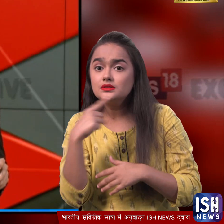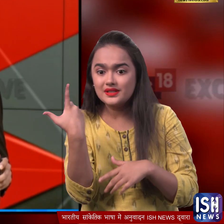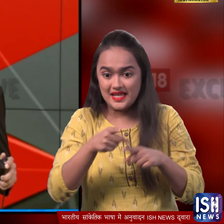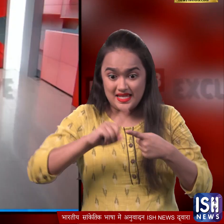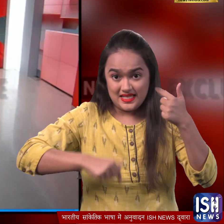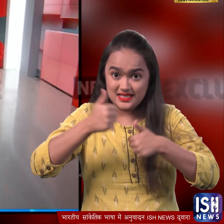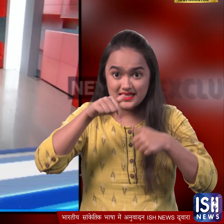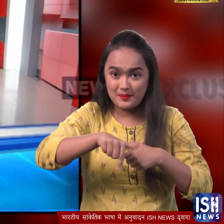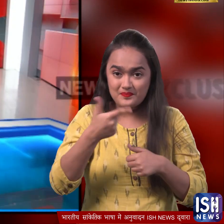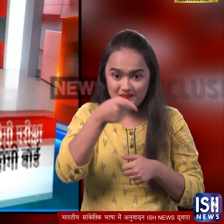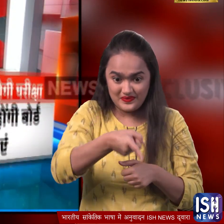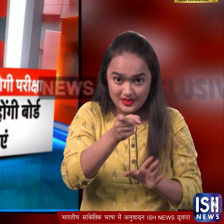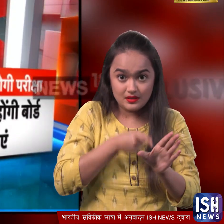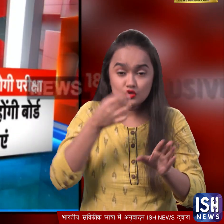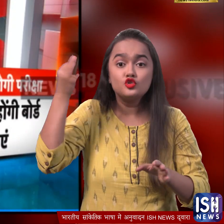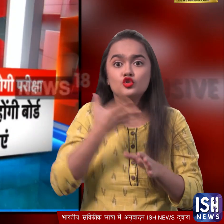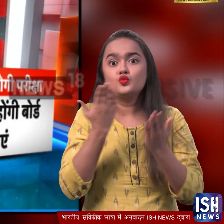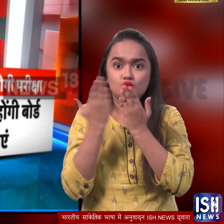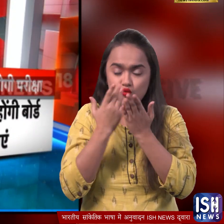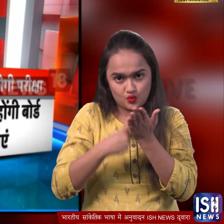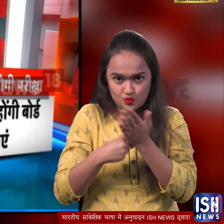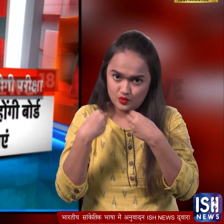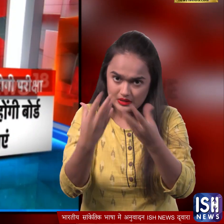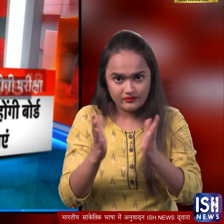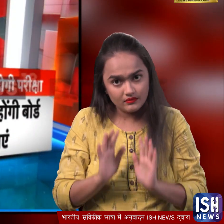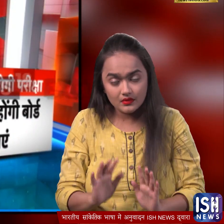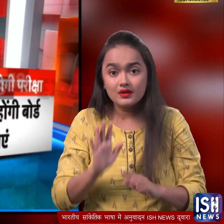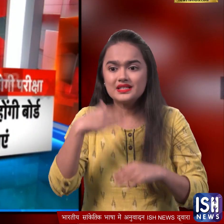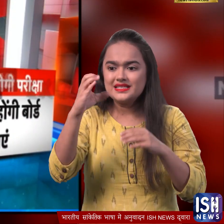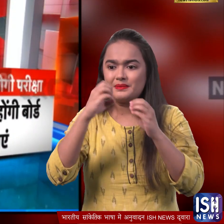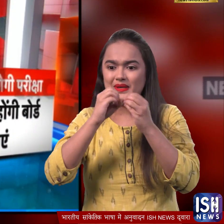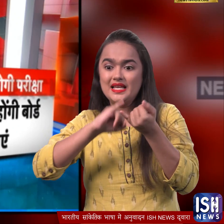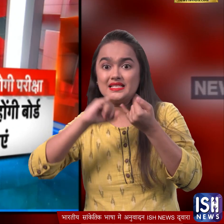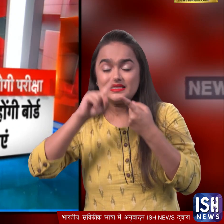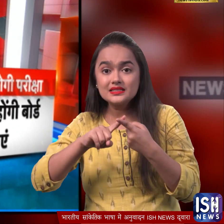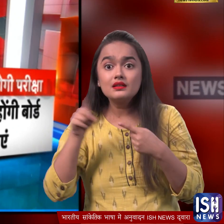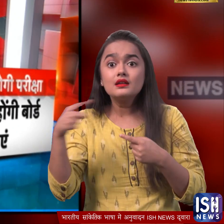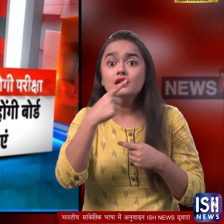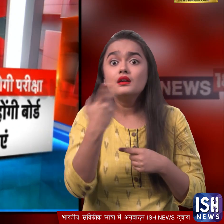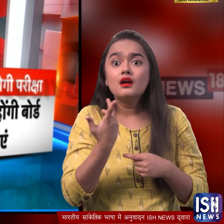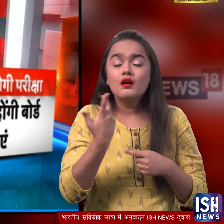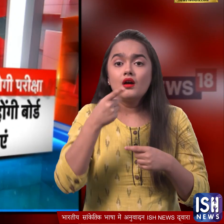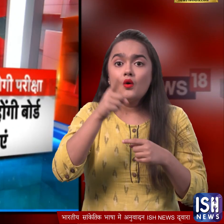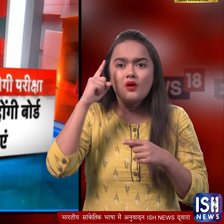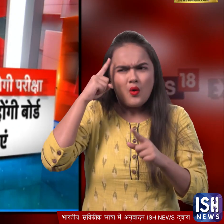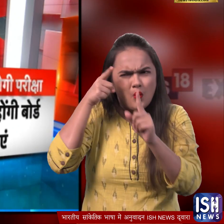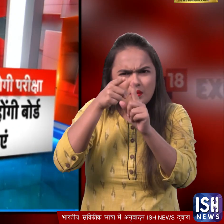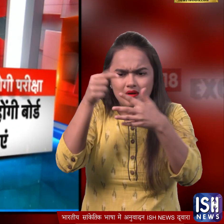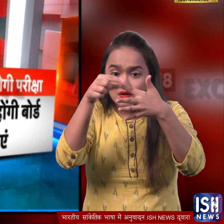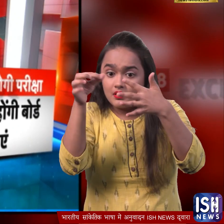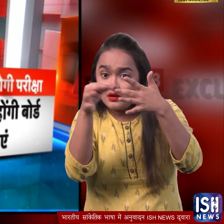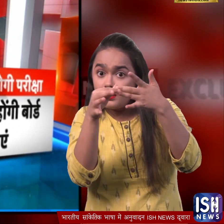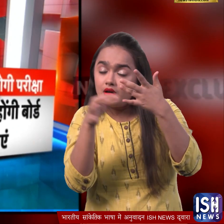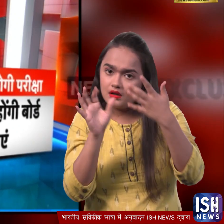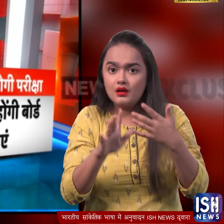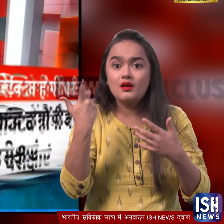रिपोर्ट है कि इन परीक्षाओं में इस साल से नई शिक्षा नीति लागू होगी और CBSE के पहले टर्म की परीक्षा ऑब्जेक्टिव टाइप होगी।